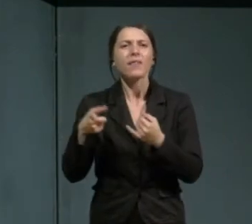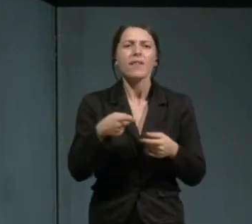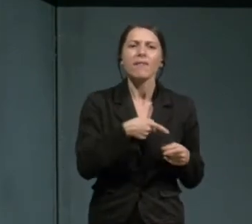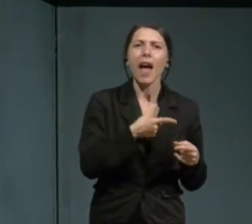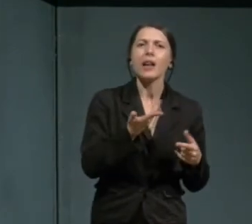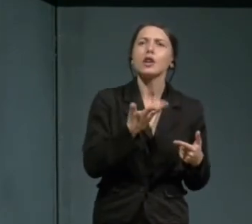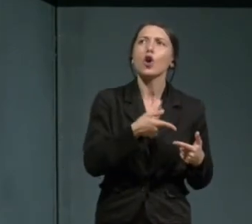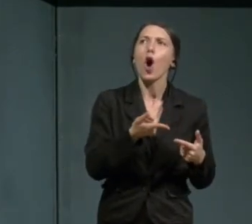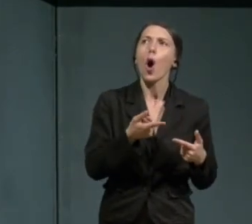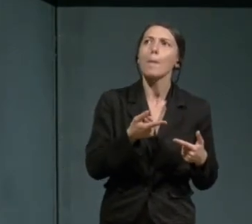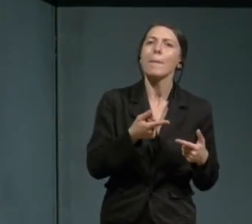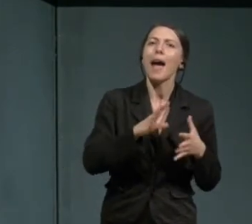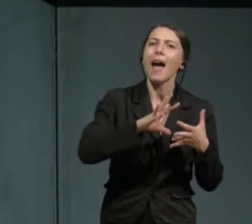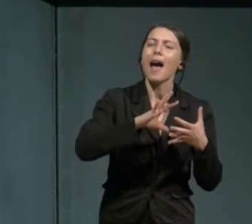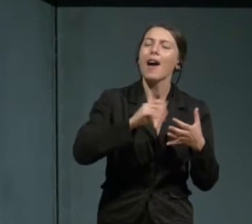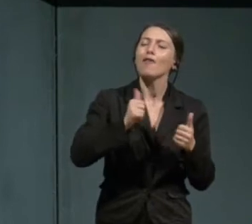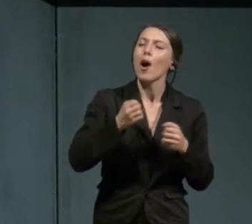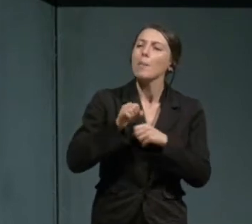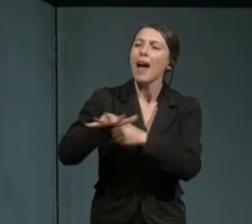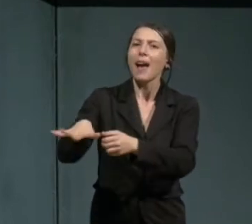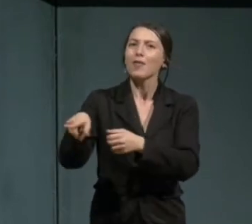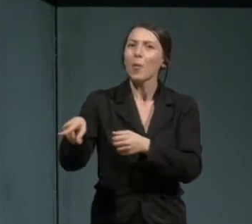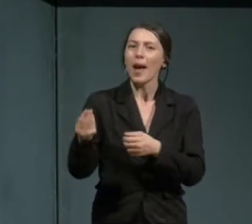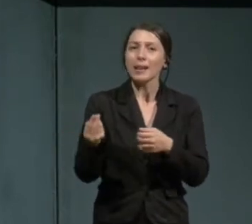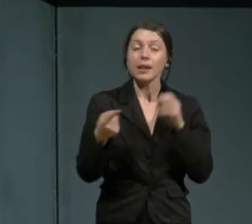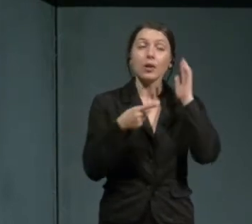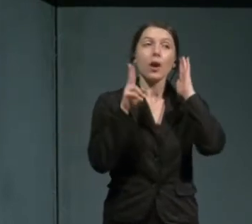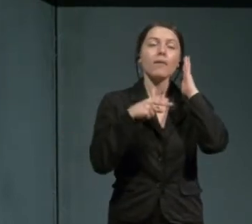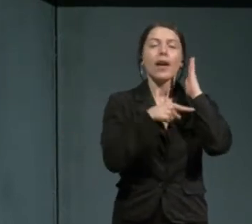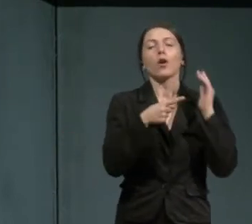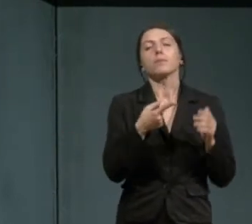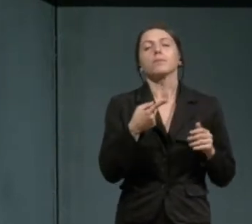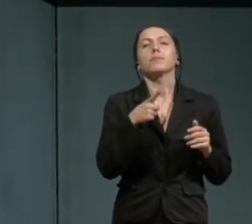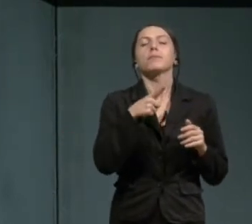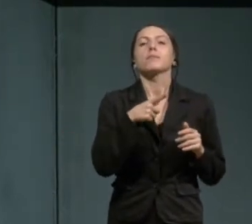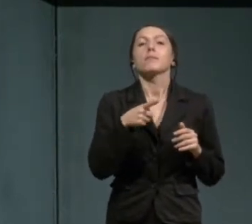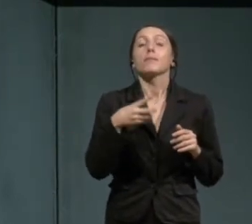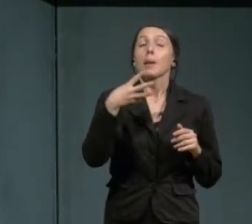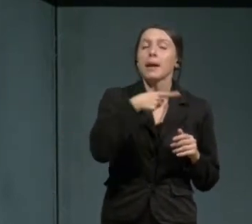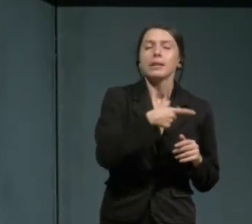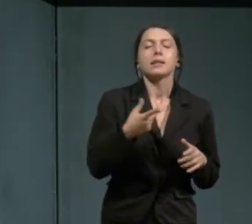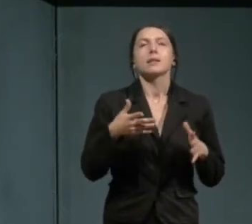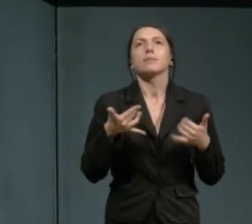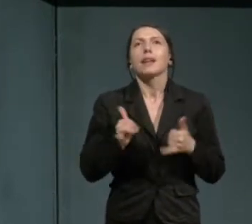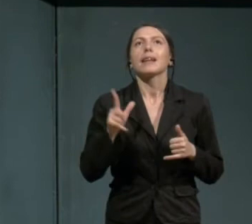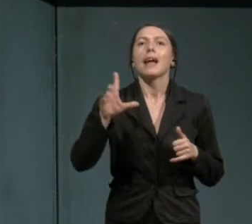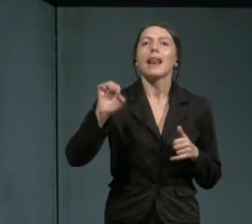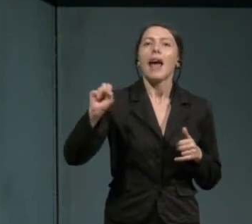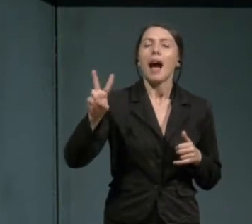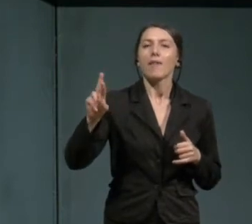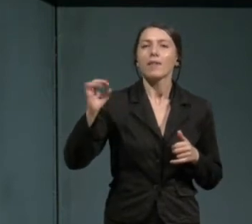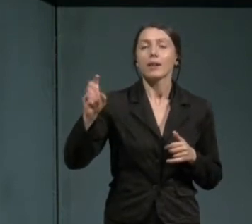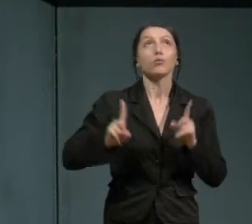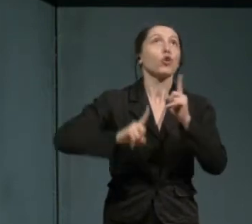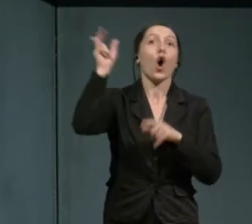ma il legale viene dal nord della francia e natale altro proprio la parte opposta e